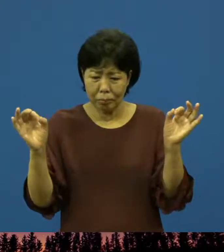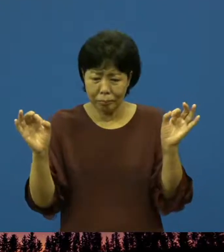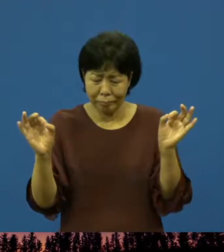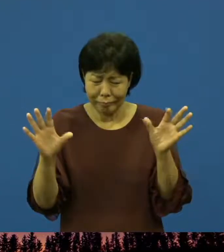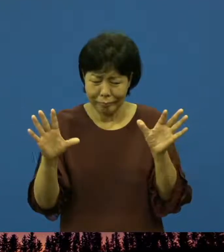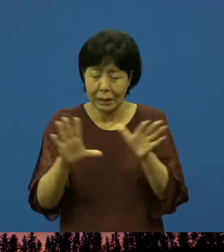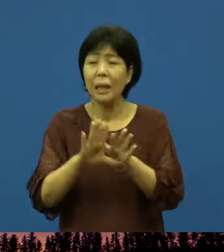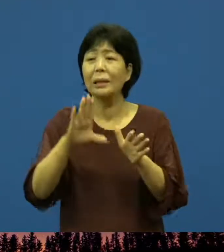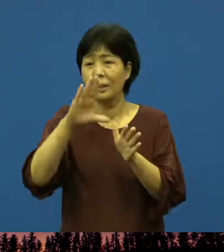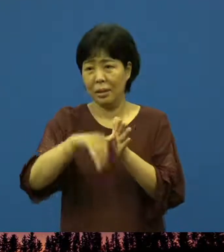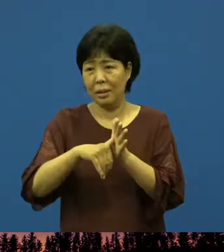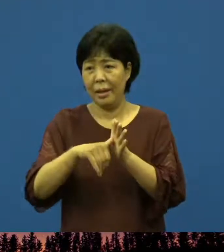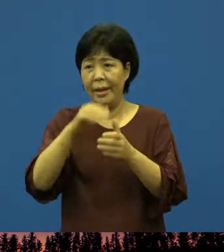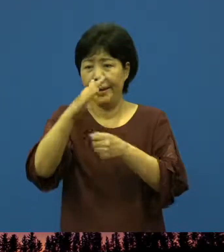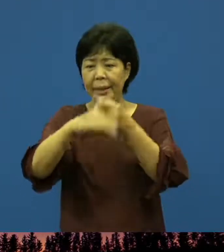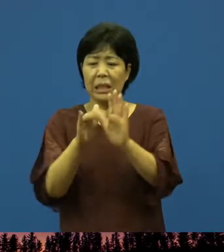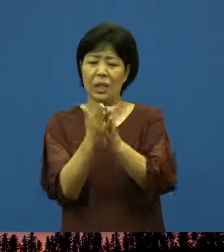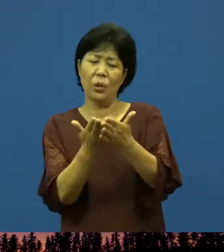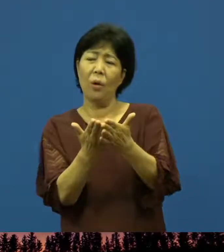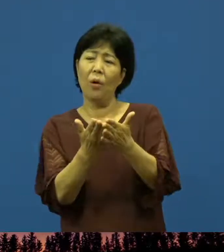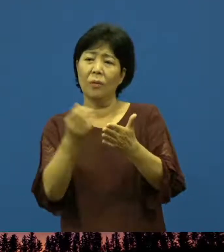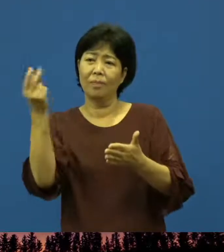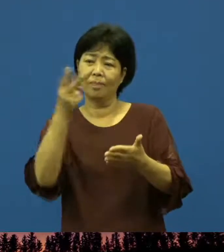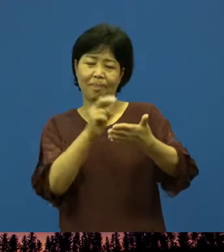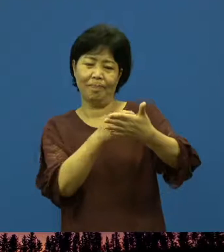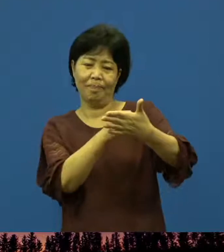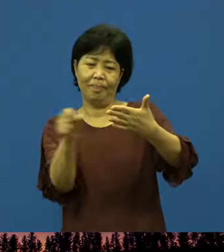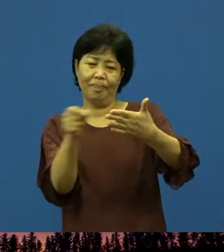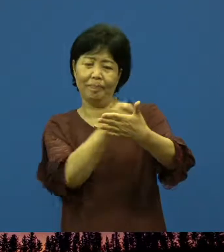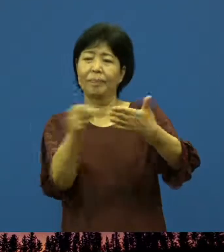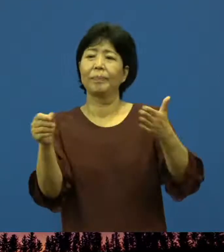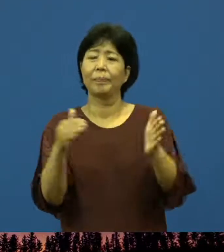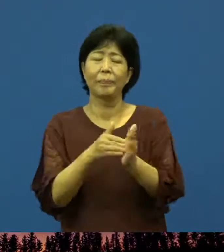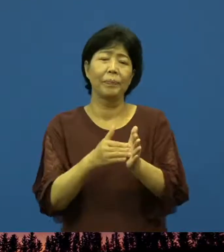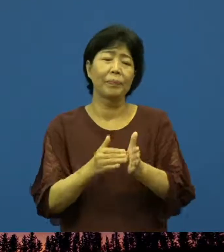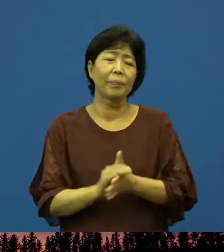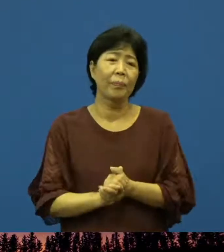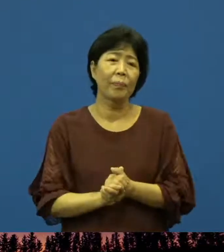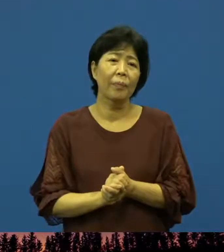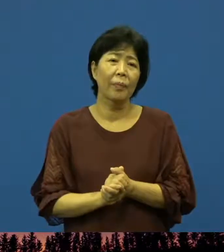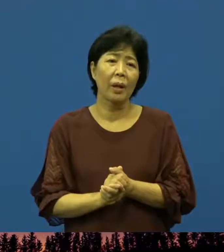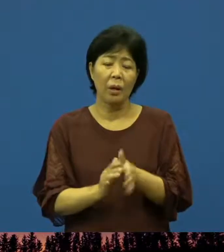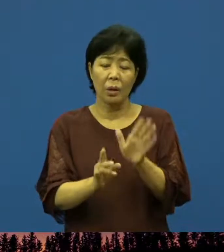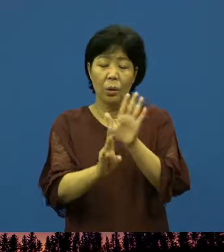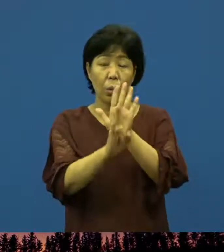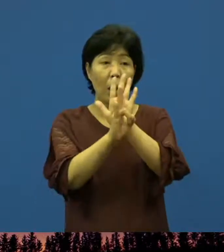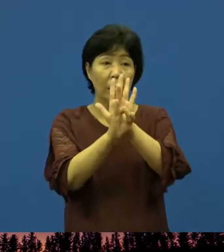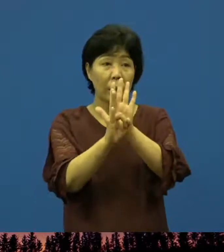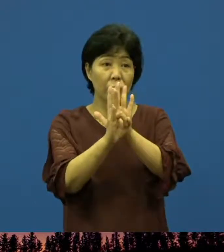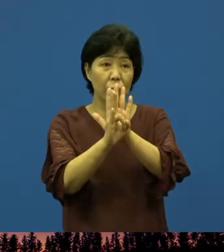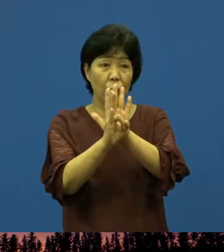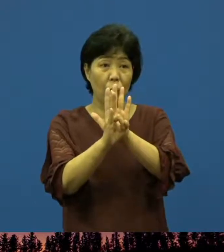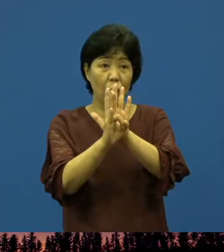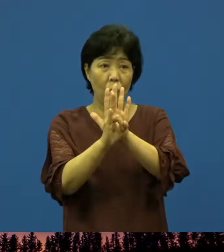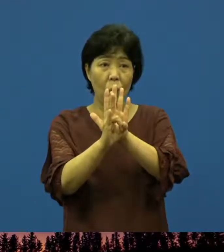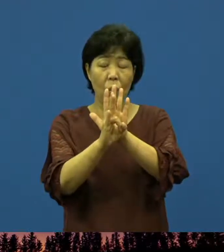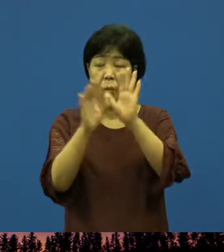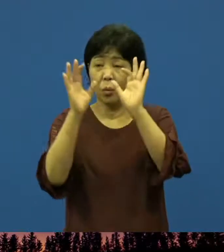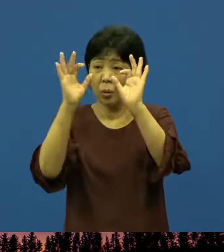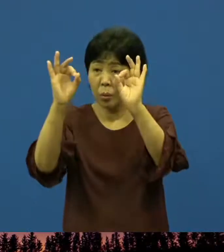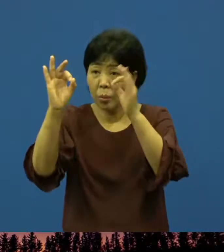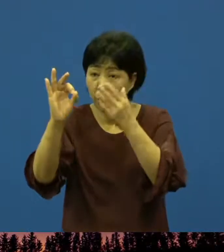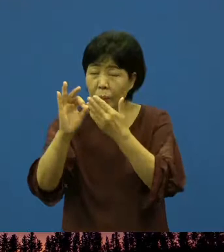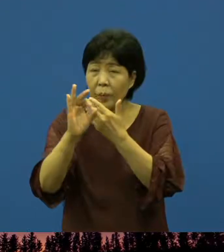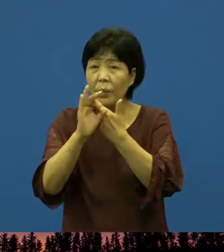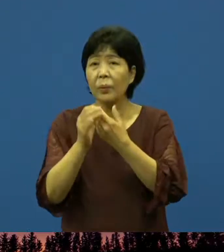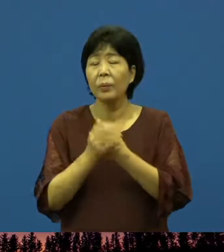이런 성경을 기록하게 된 것입니다. 특별히 이제 요한계시록을 보면 요한계시록의